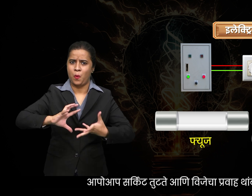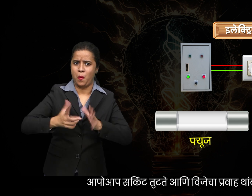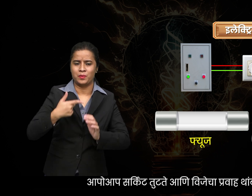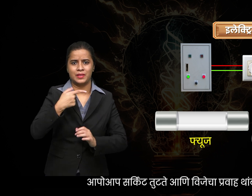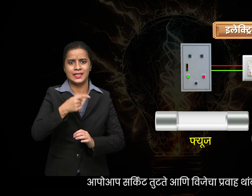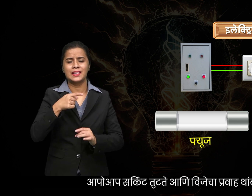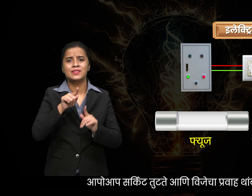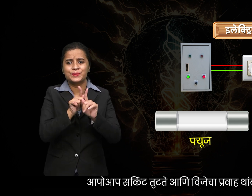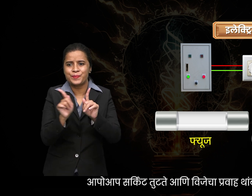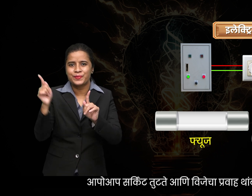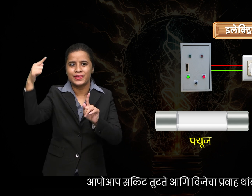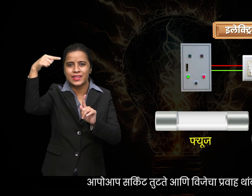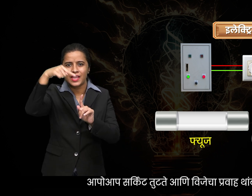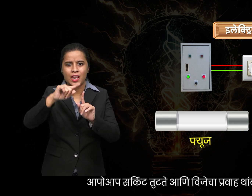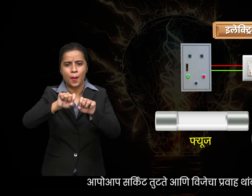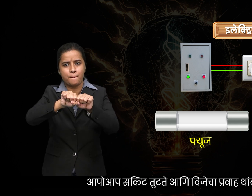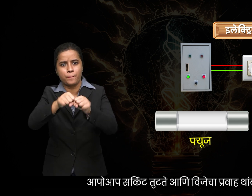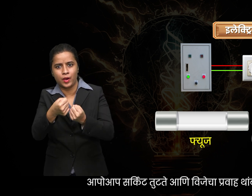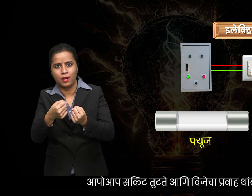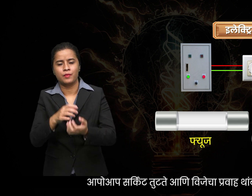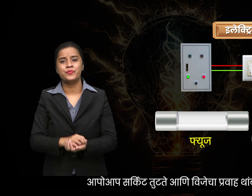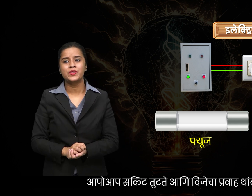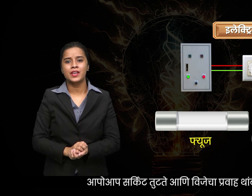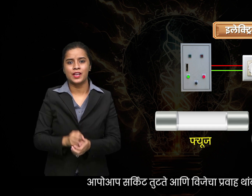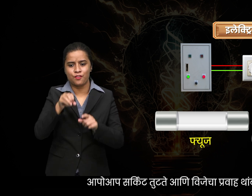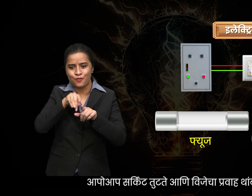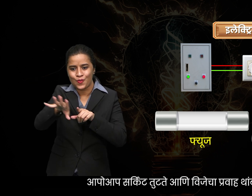आपोआप सर्किट तुटते आणि विजेचा प्रवाह थांबतो.